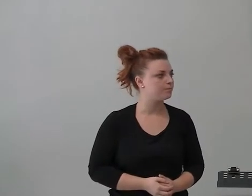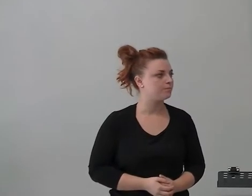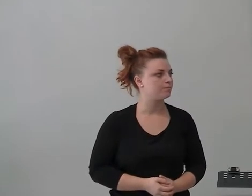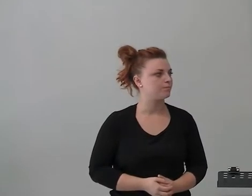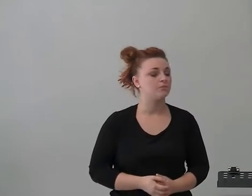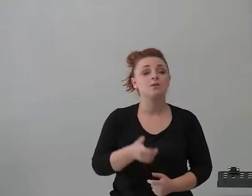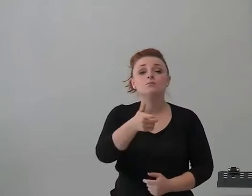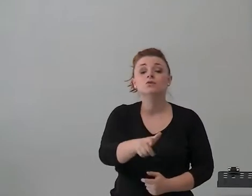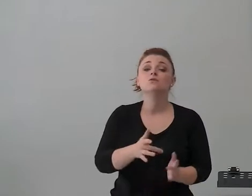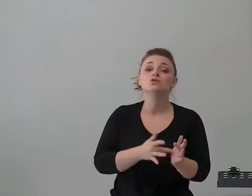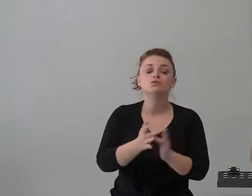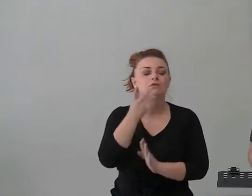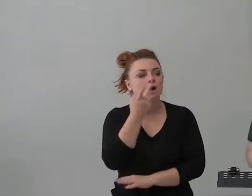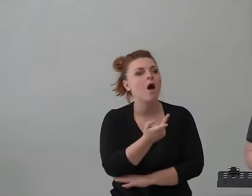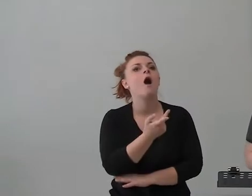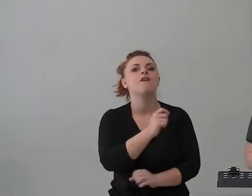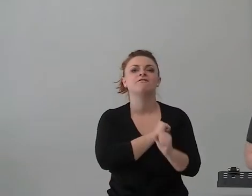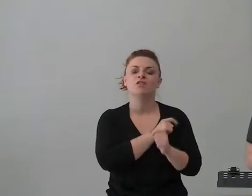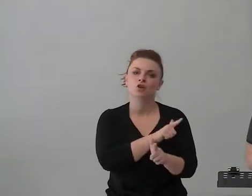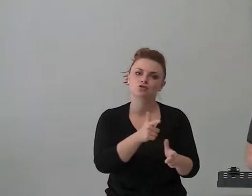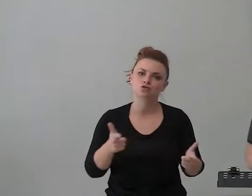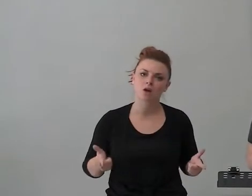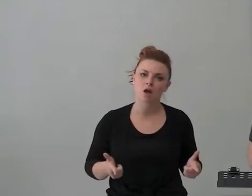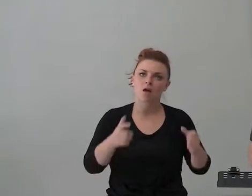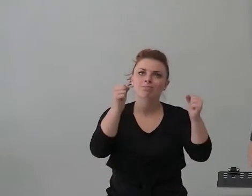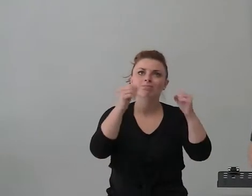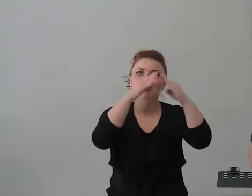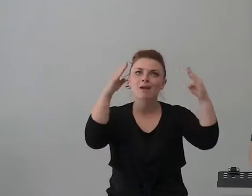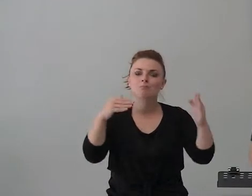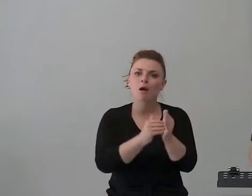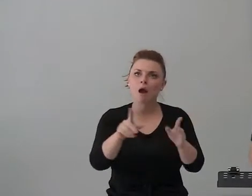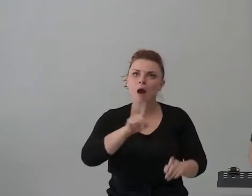Perché non ha trovato fede nel suo tempio, nella sua casa.